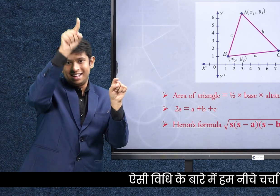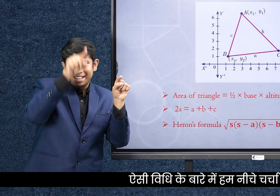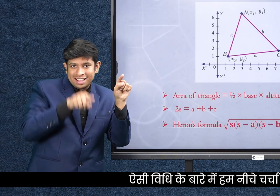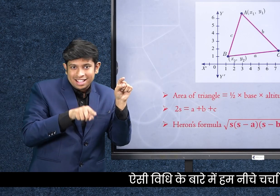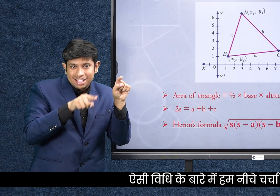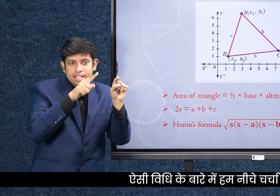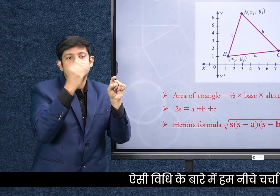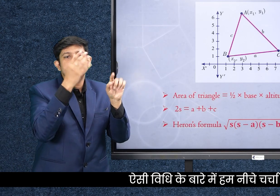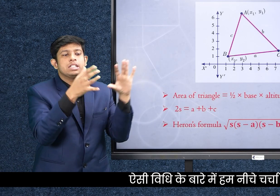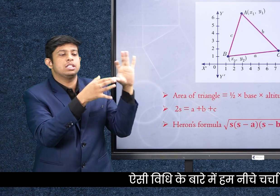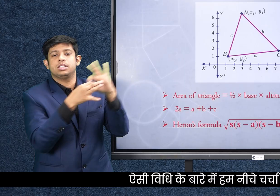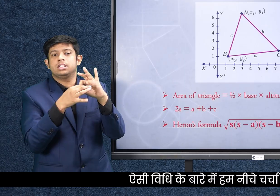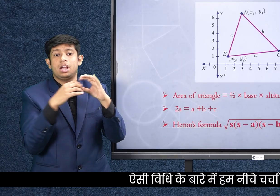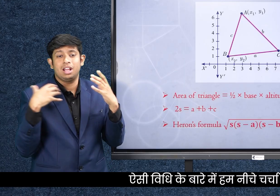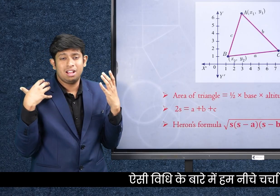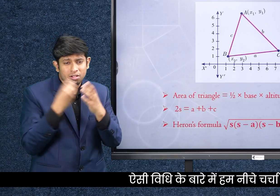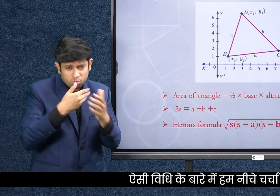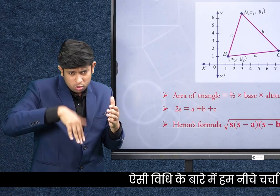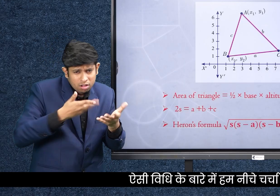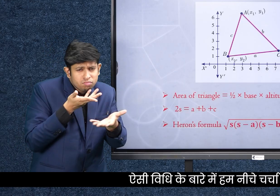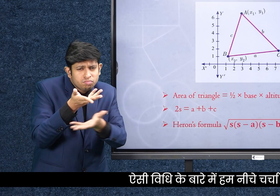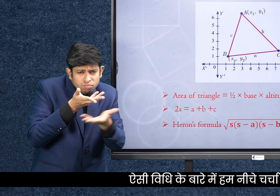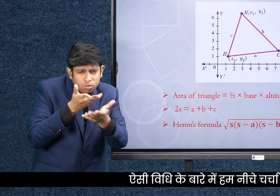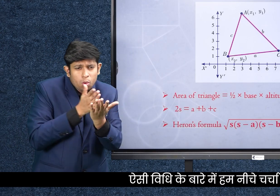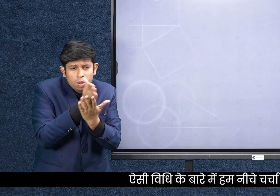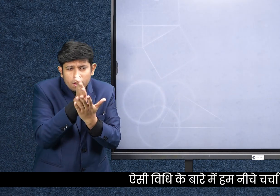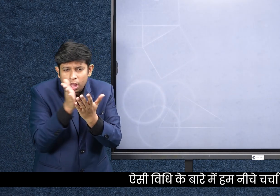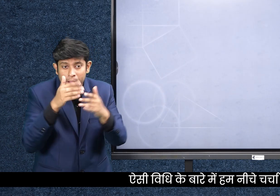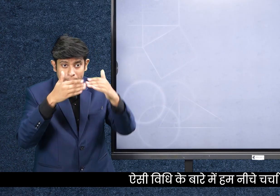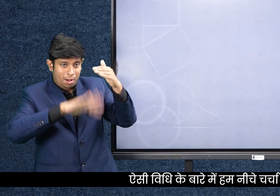करने की एक ऐसी ही विधि पर चर्चा करेंगे।